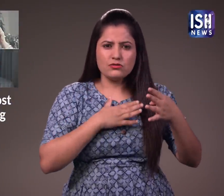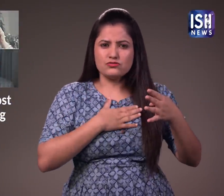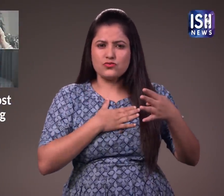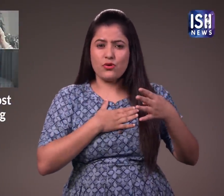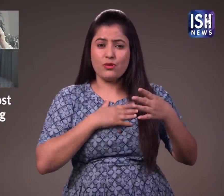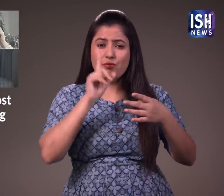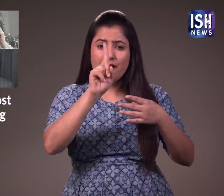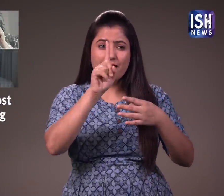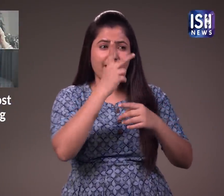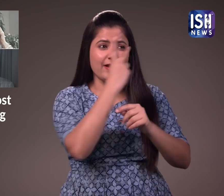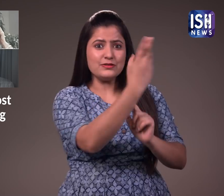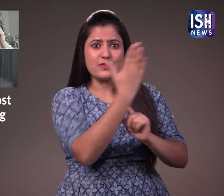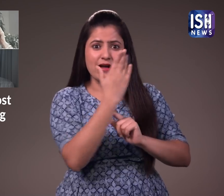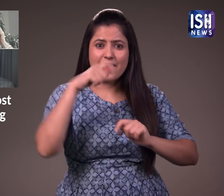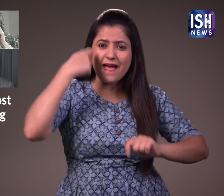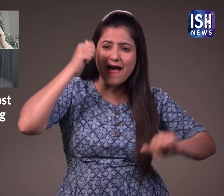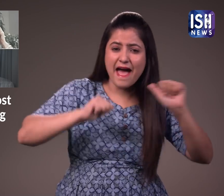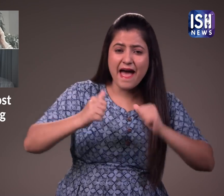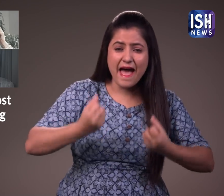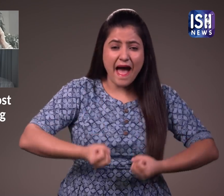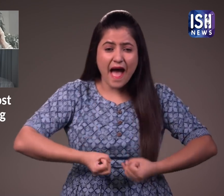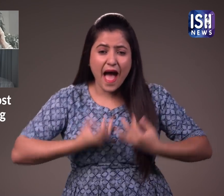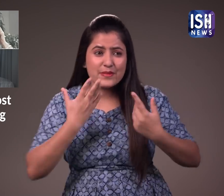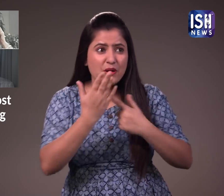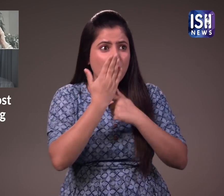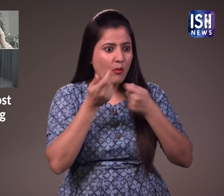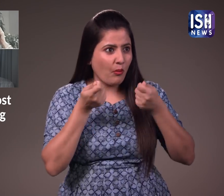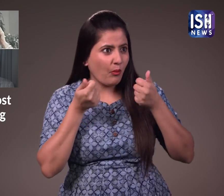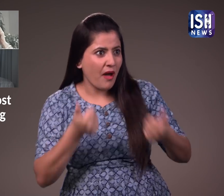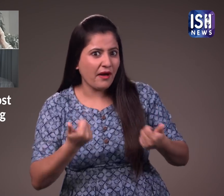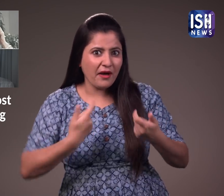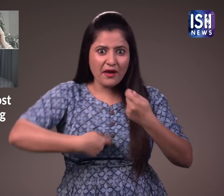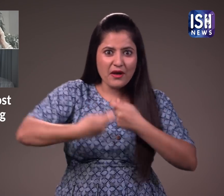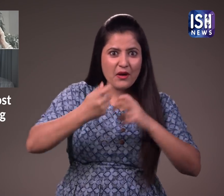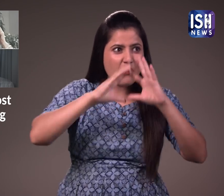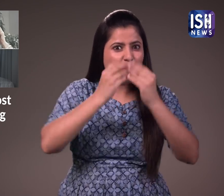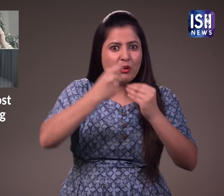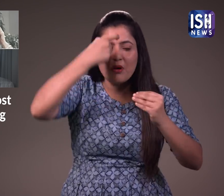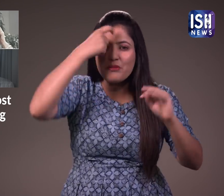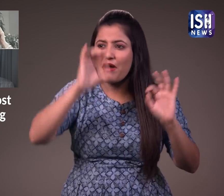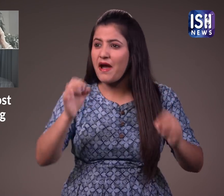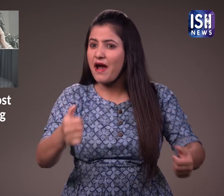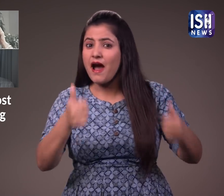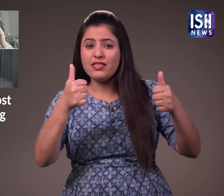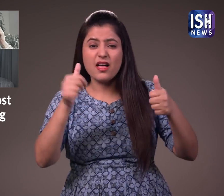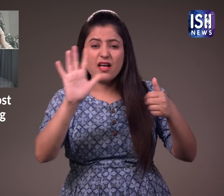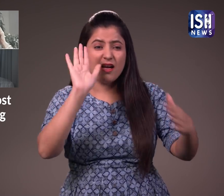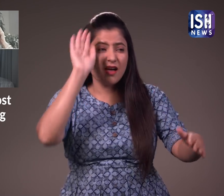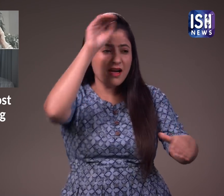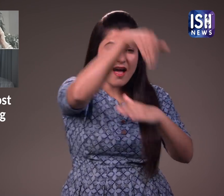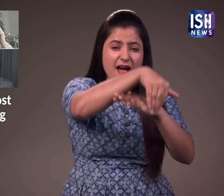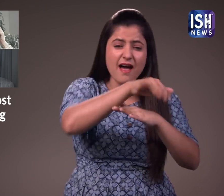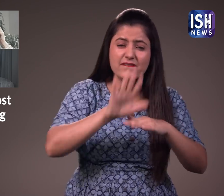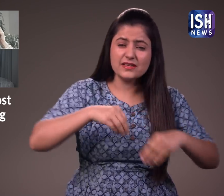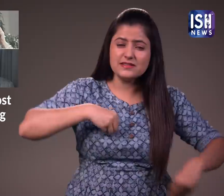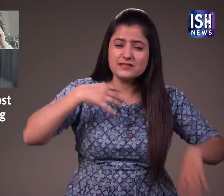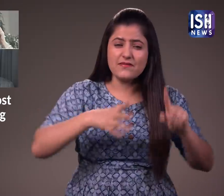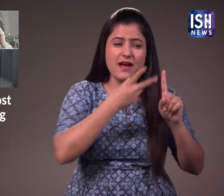ये अभिनेता स्क्रीन पर ऐसा खुश और हस्मुक चहरा पेश करते हैं जैसे कि सब ठीक है जबकि वास्तों में वे इसी दुखत